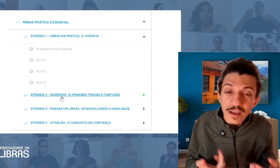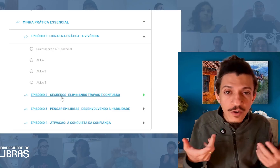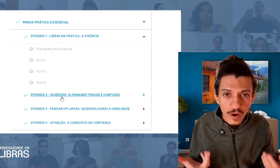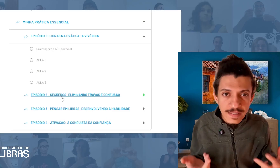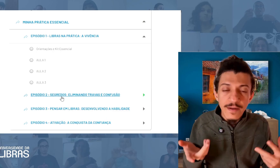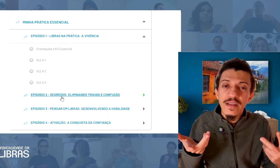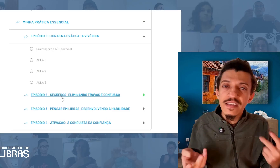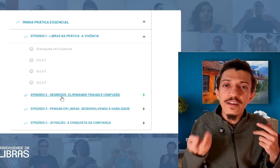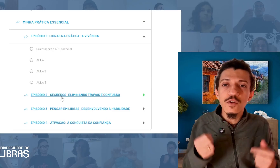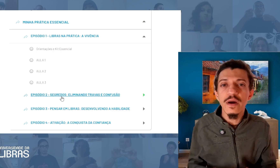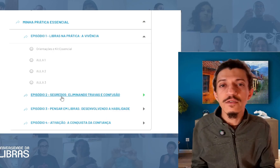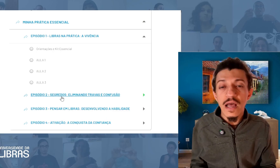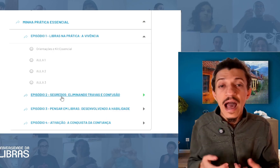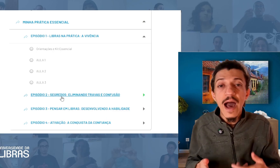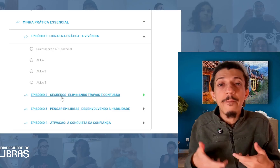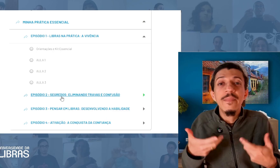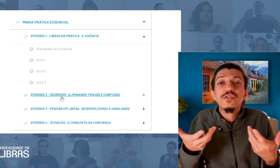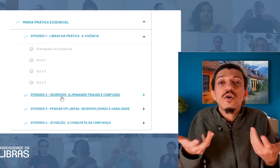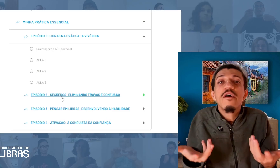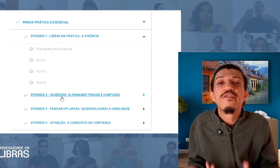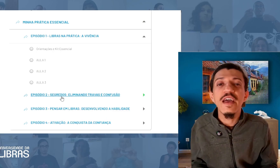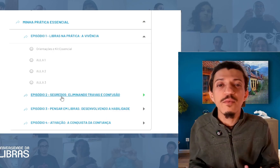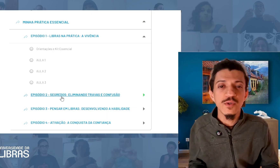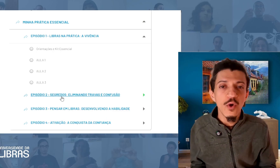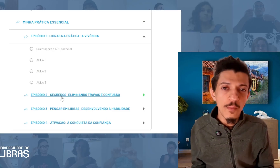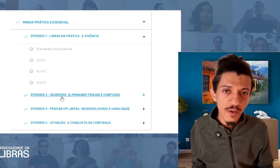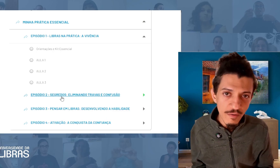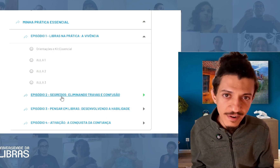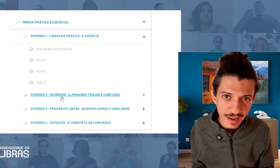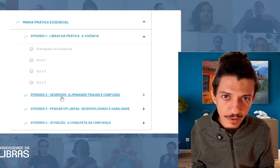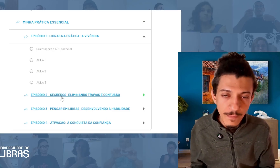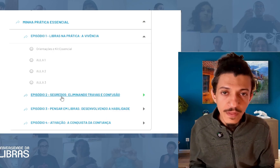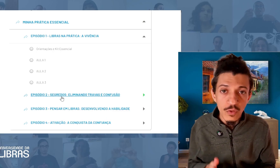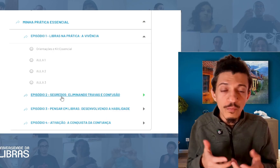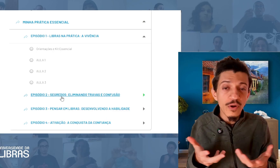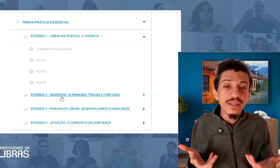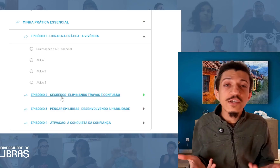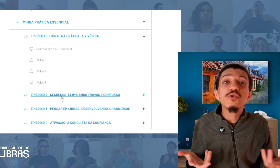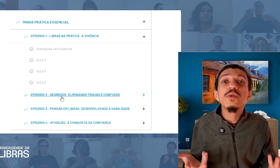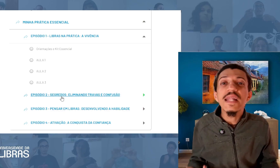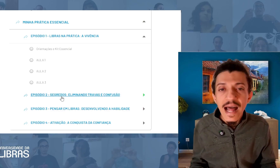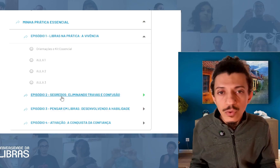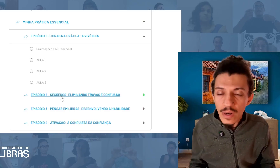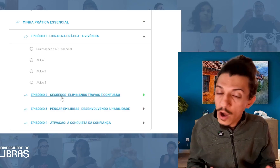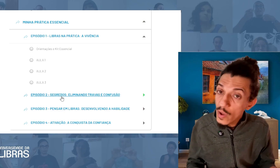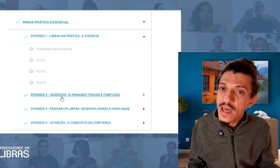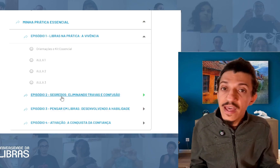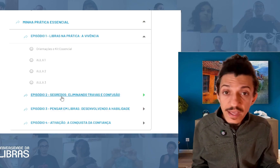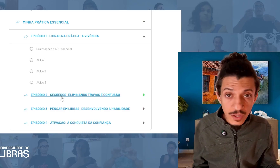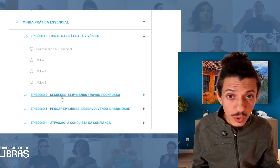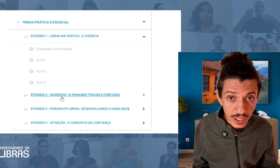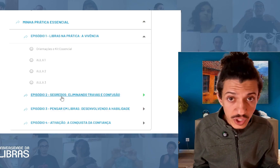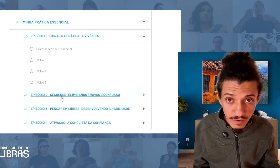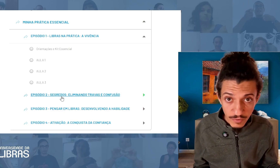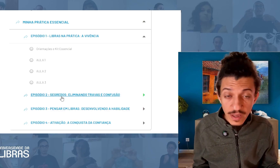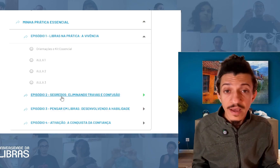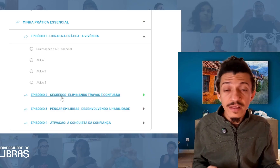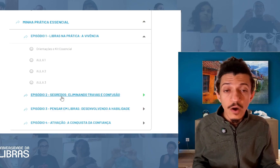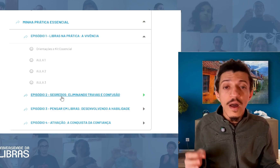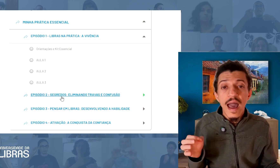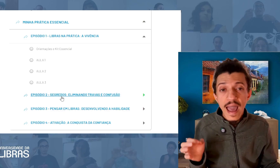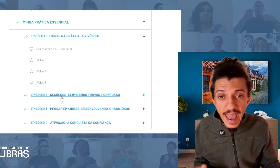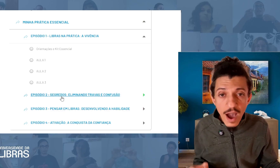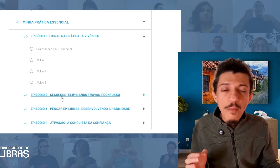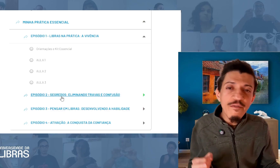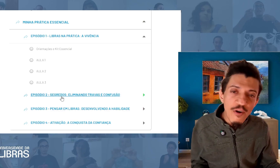naturalmente nós, seres humanos, absorvemos uma nova língua, um processo natural e intuitivo.